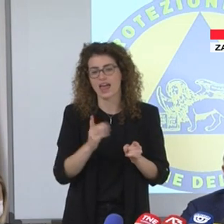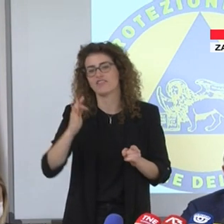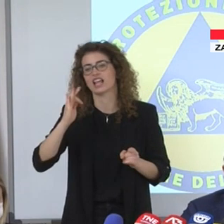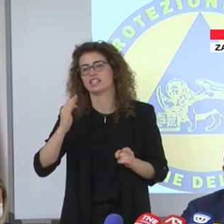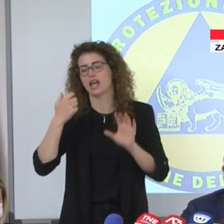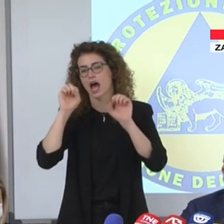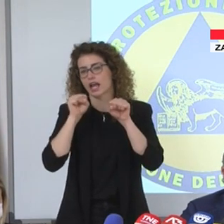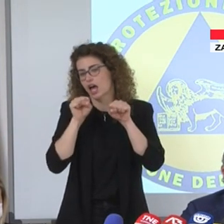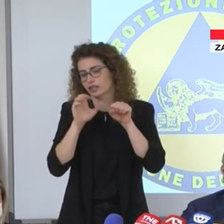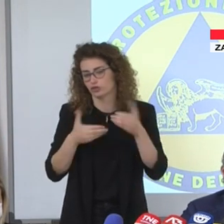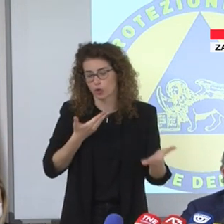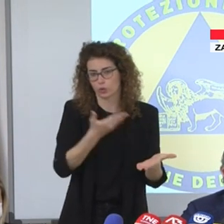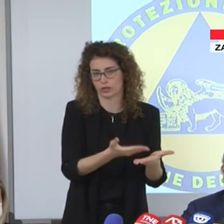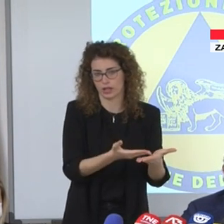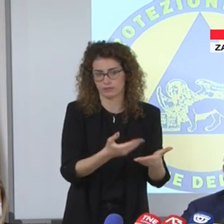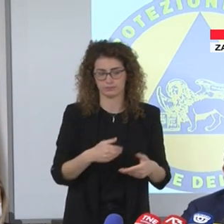e